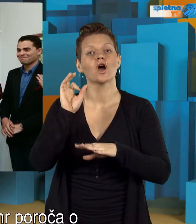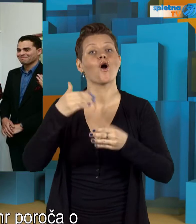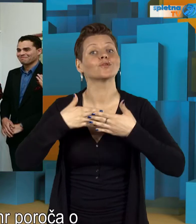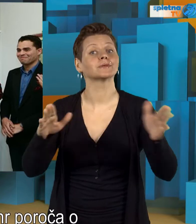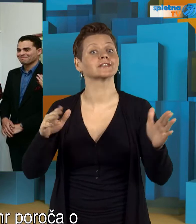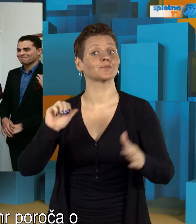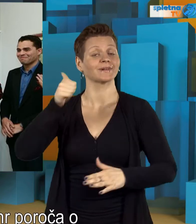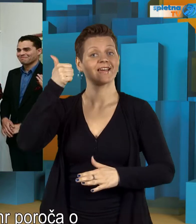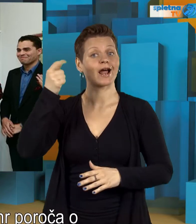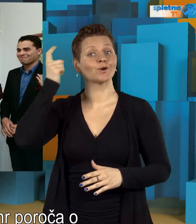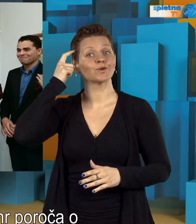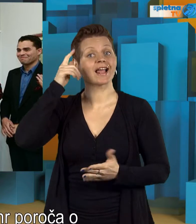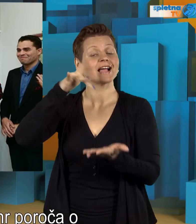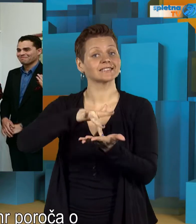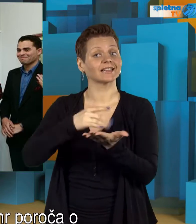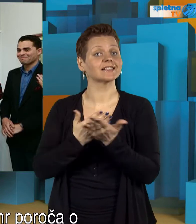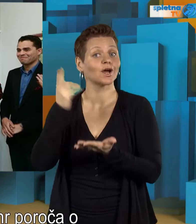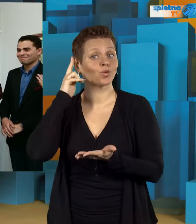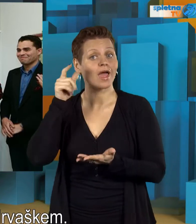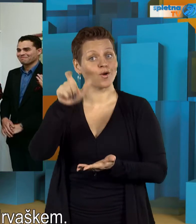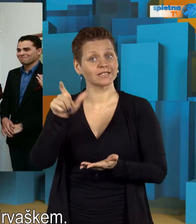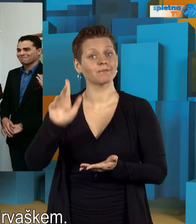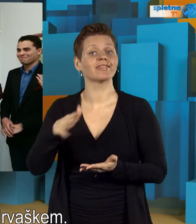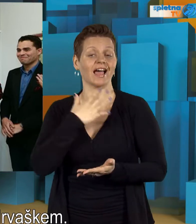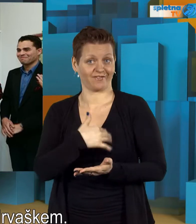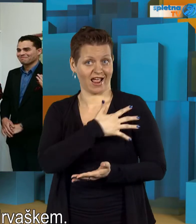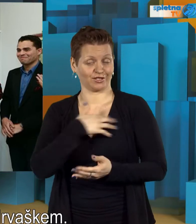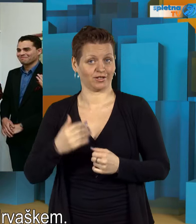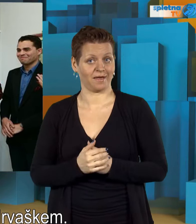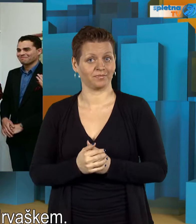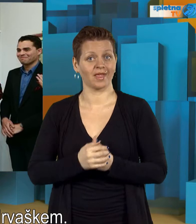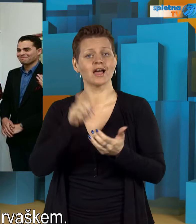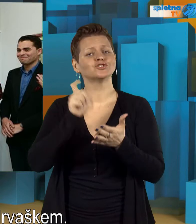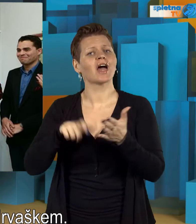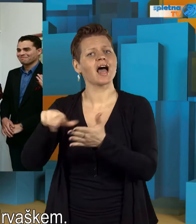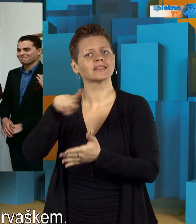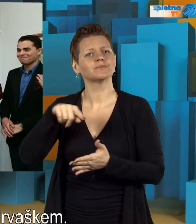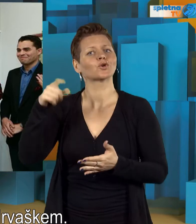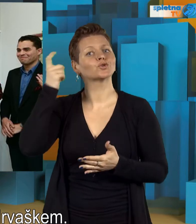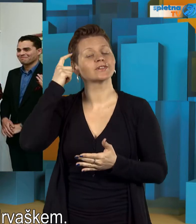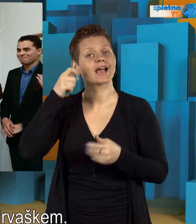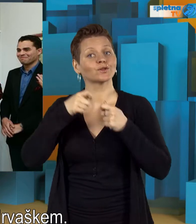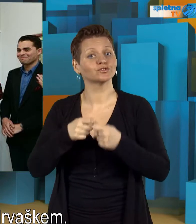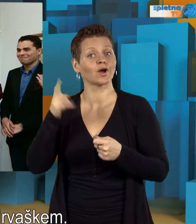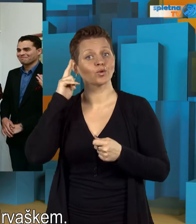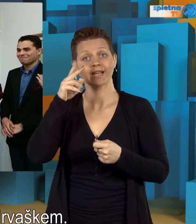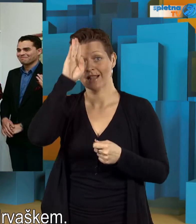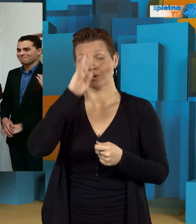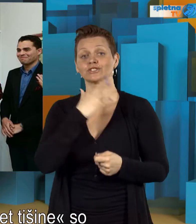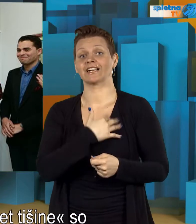odprtju prvega kulturnega centra za gluhe osebe na Hrvaškem. Člani kulturnega društva gluhih in naglušnih